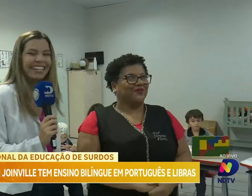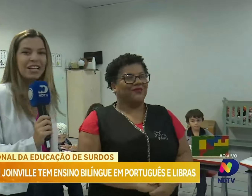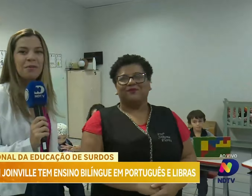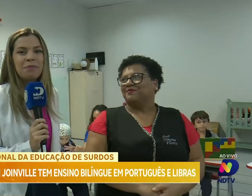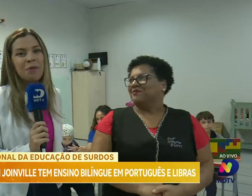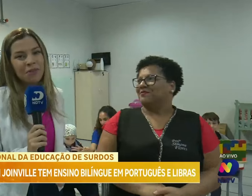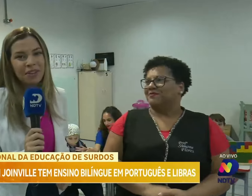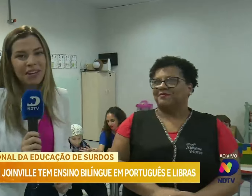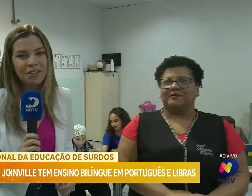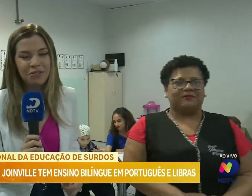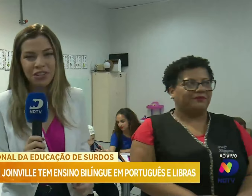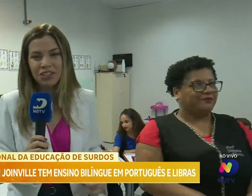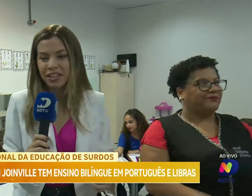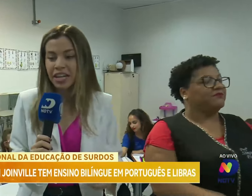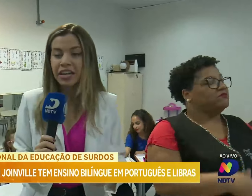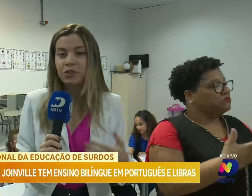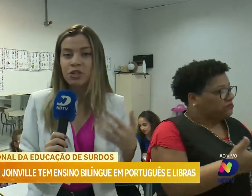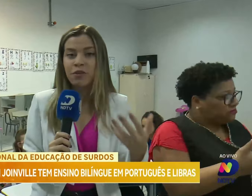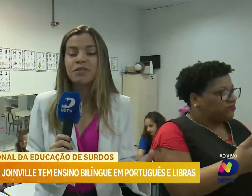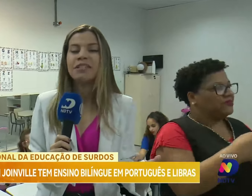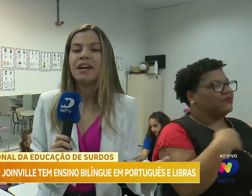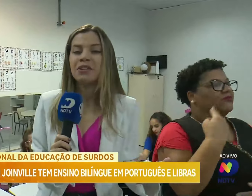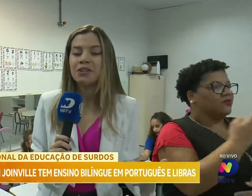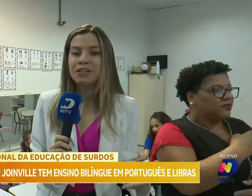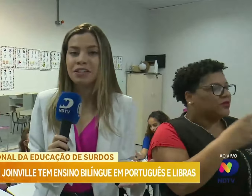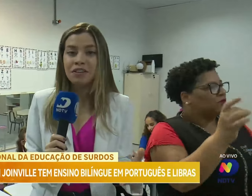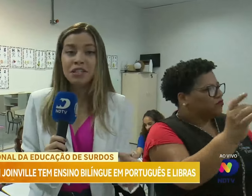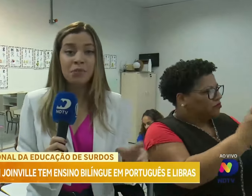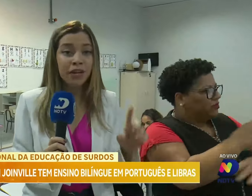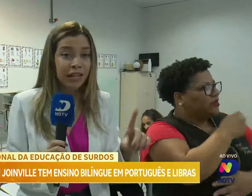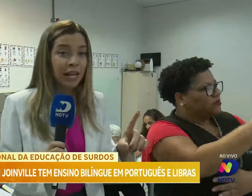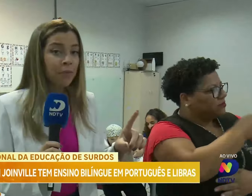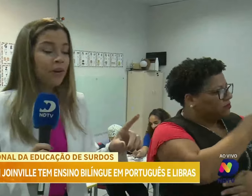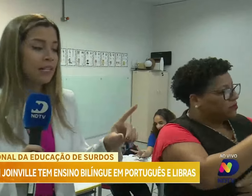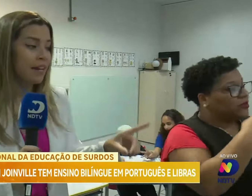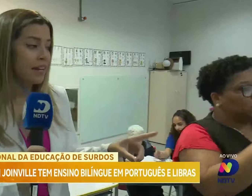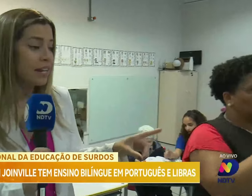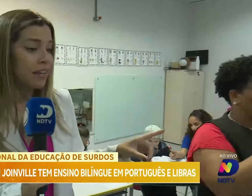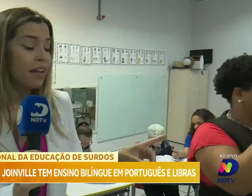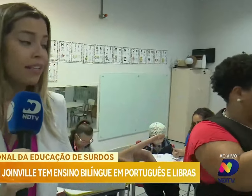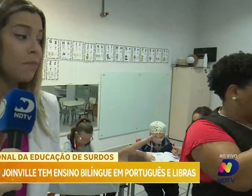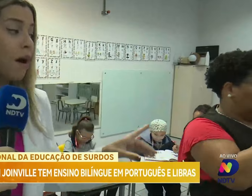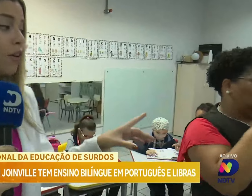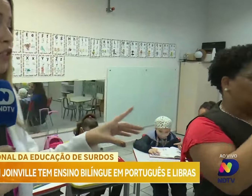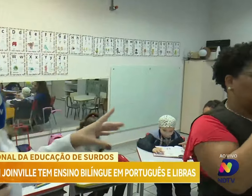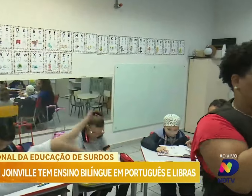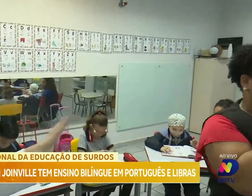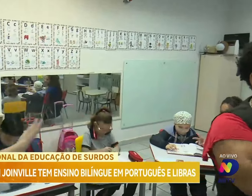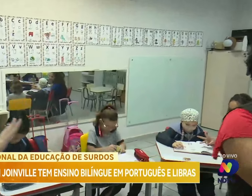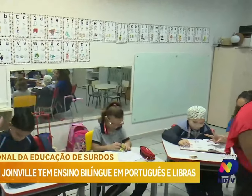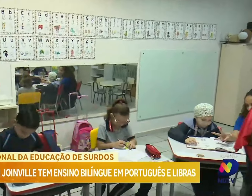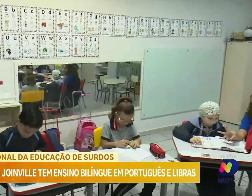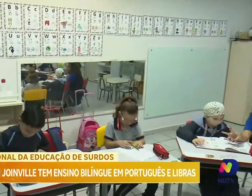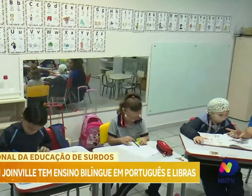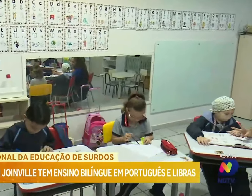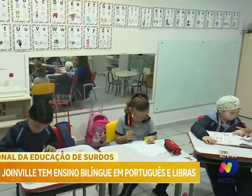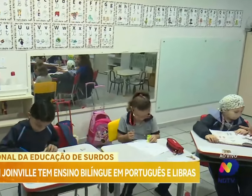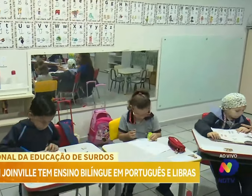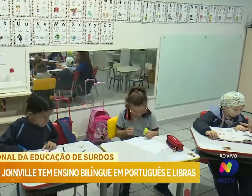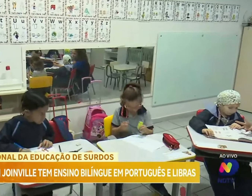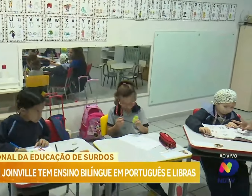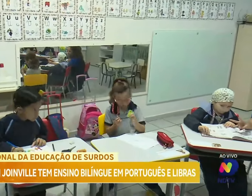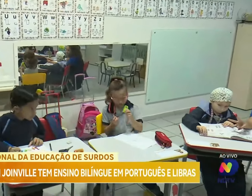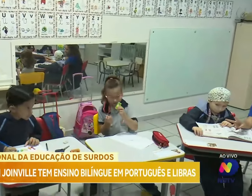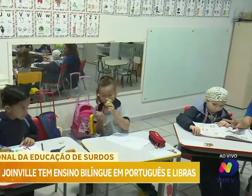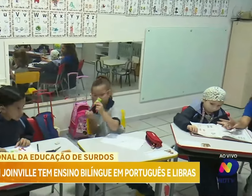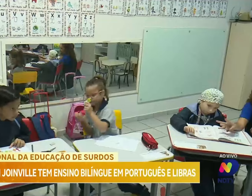bacana. Bom, então é isso, gente. Aqui nós já vamos encerrando a nossa entrevista, porque daqui a pouco essa galerinha tem uma aula de educação física, e eles